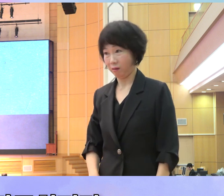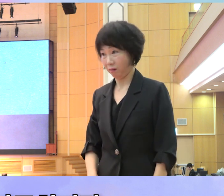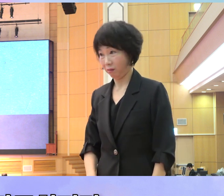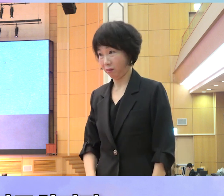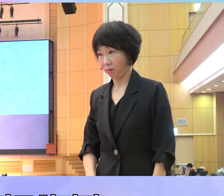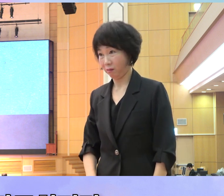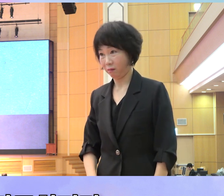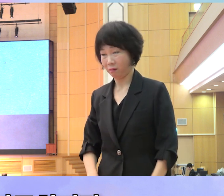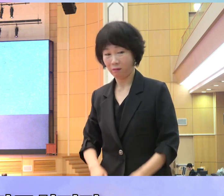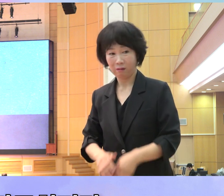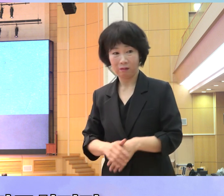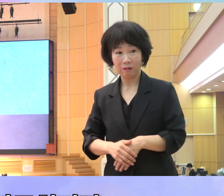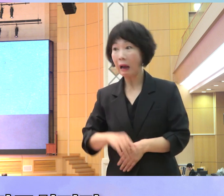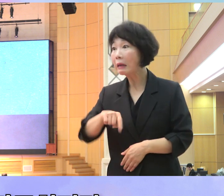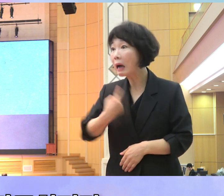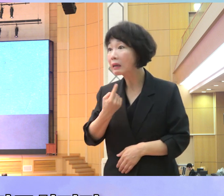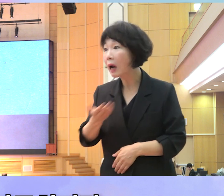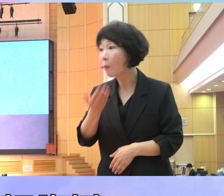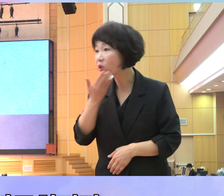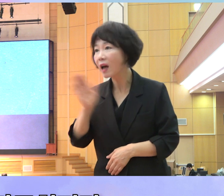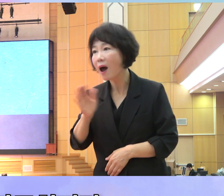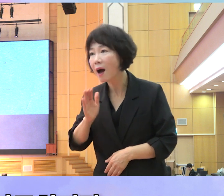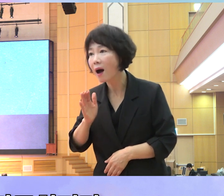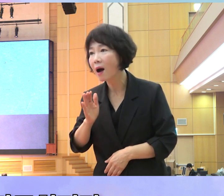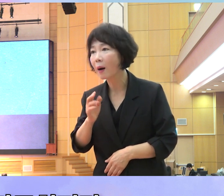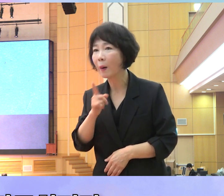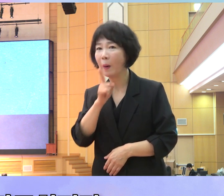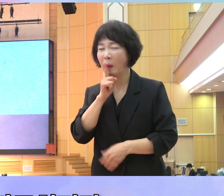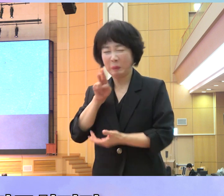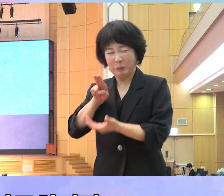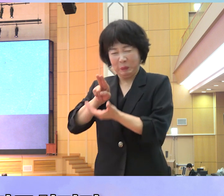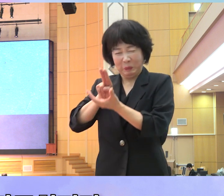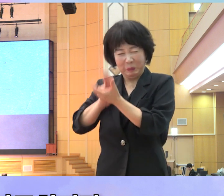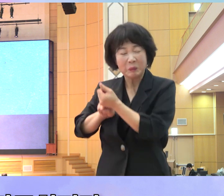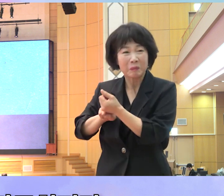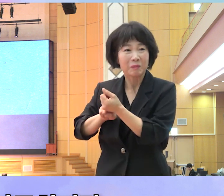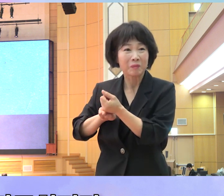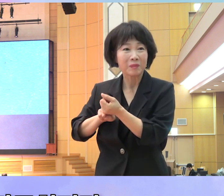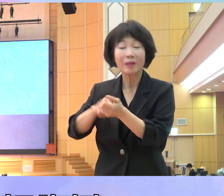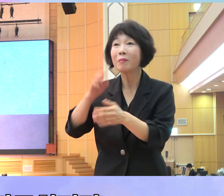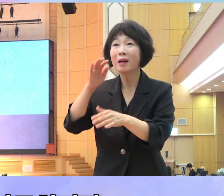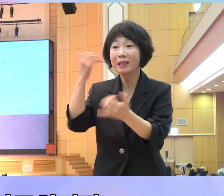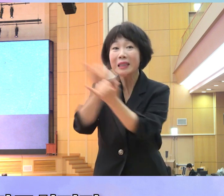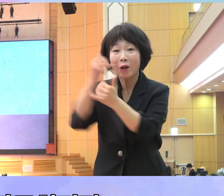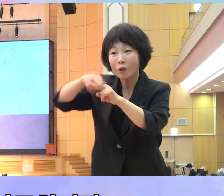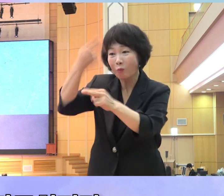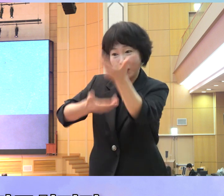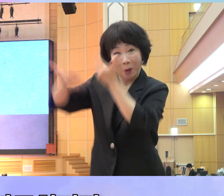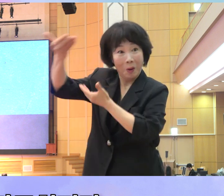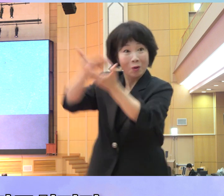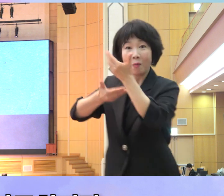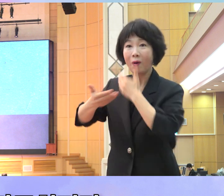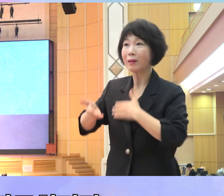그거를 어디다가 장롱 속에다 잘 넣어놨다가 까먹지 말고 줬어야 되는데 까먹어가지고 장롱에서 그냥 막 썩은 내가만.